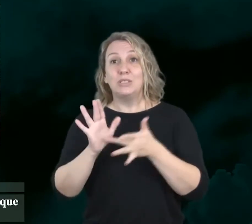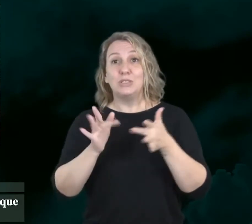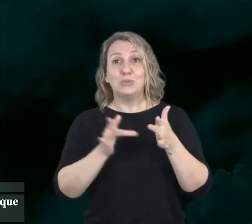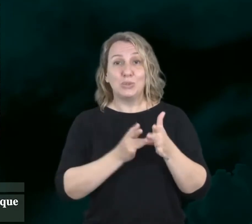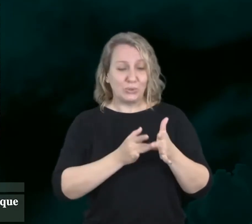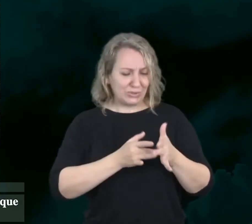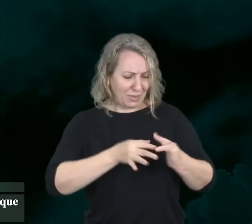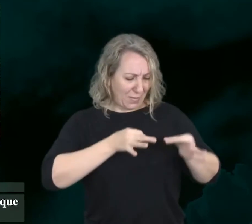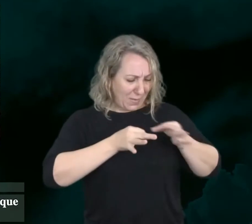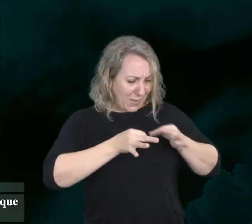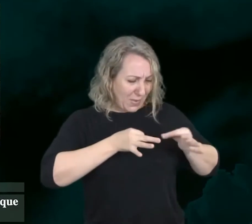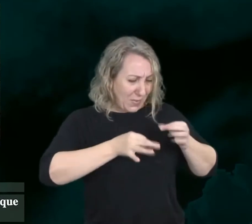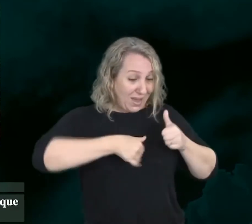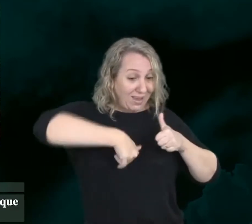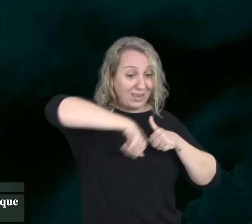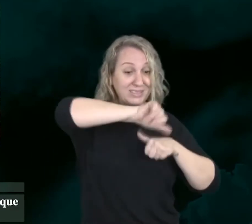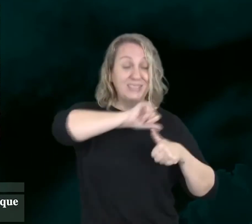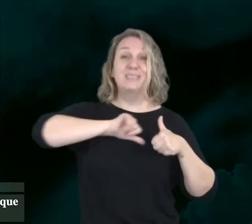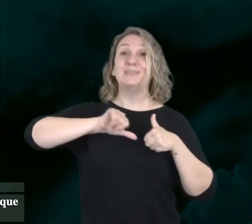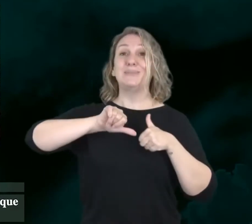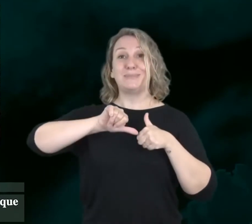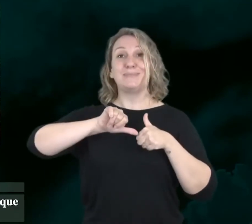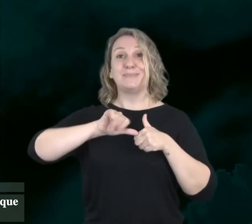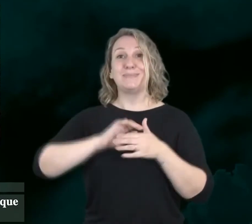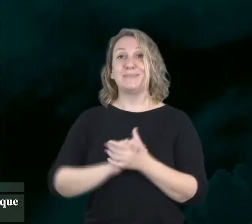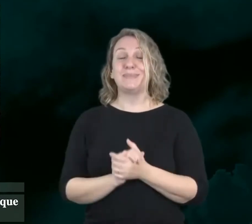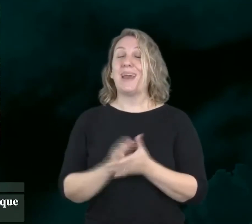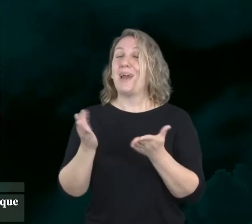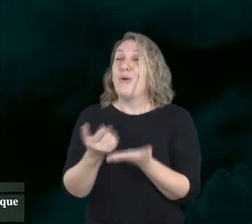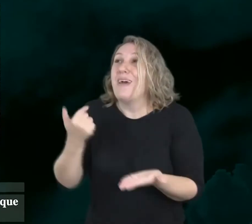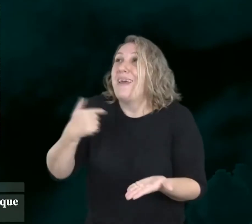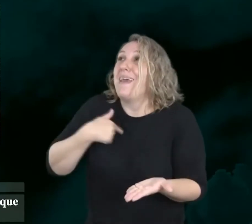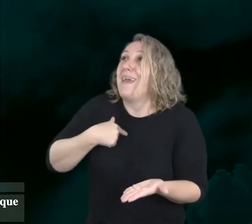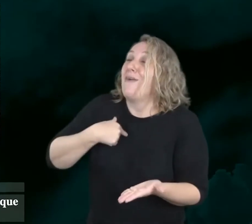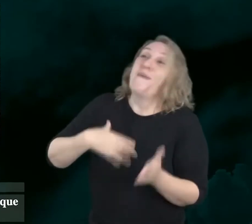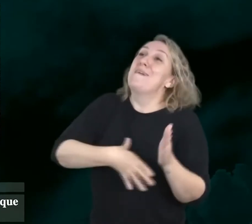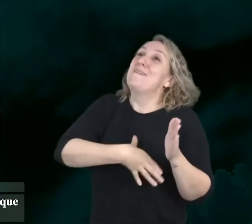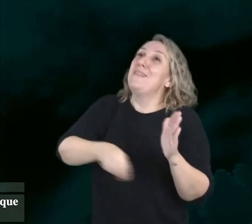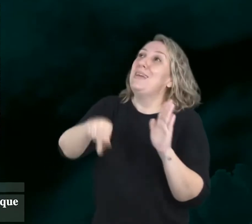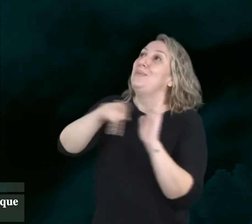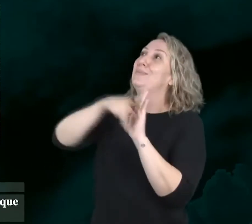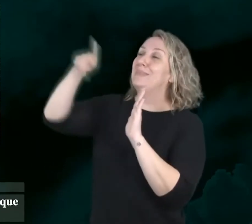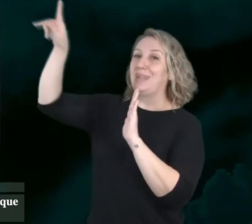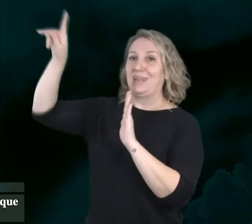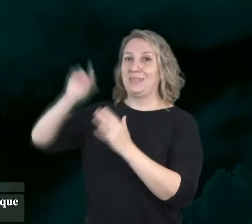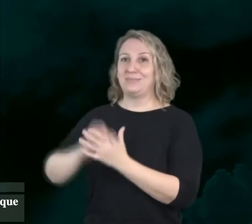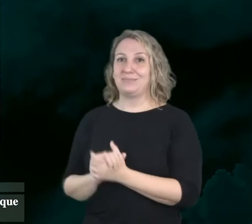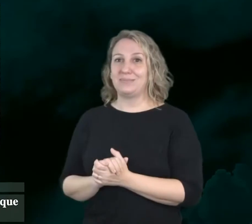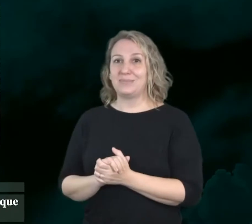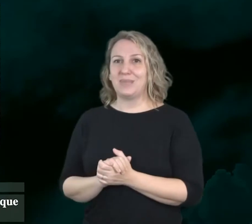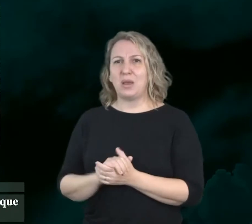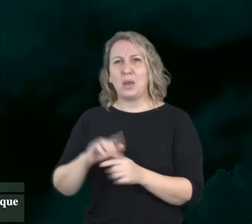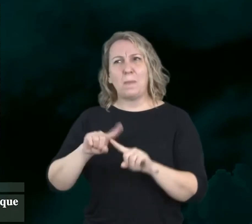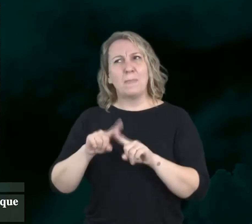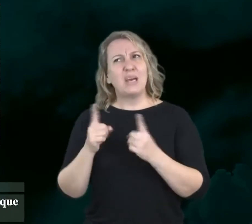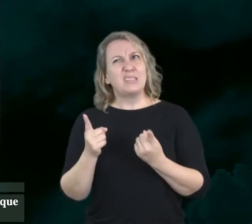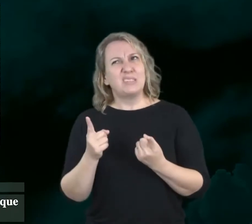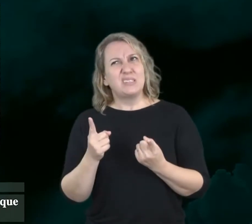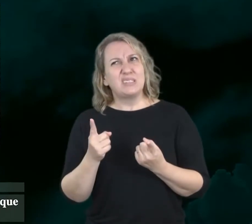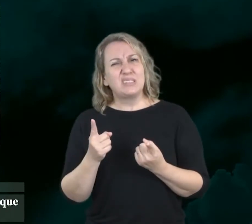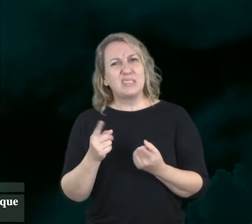Deus. Mas esse filho de Deus não pode permanecer criança para sempre, né? Por isso